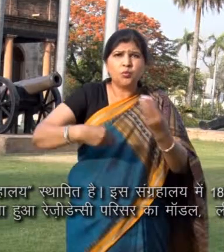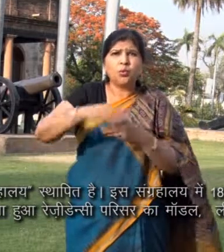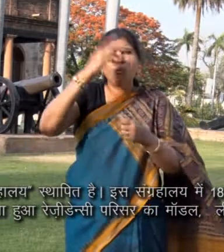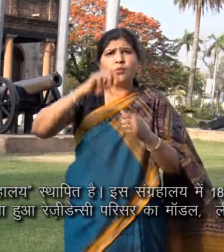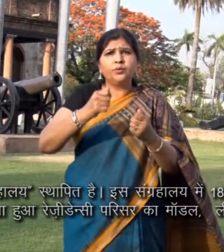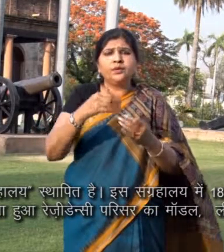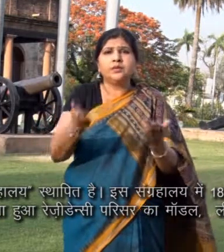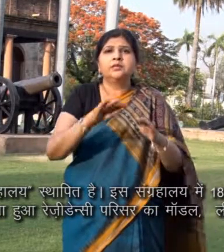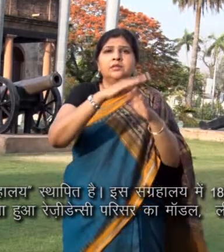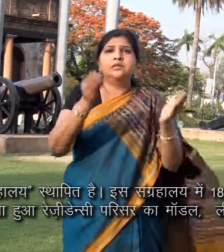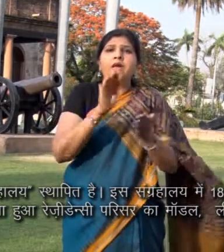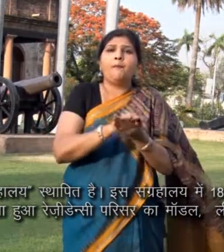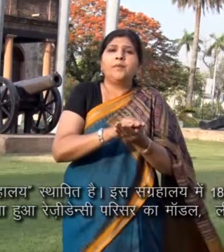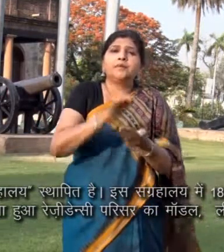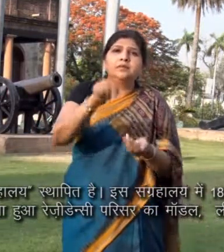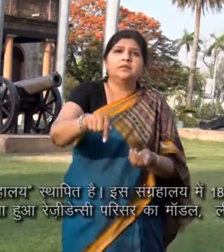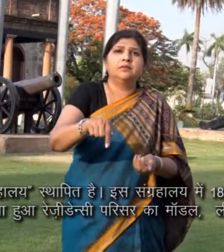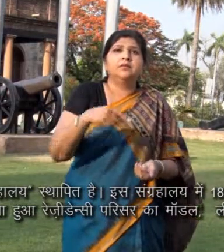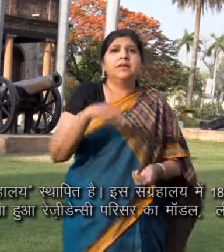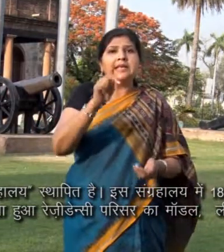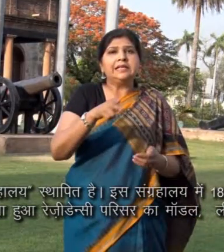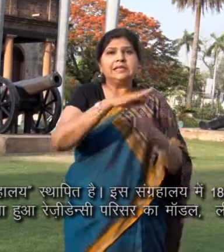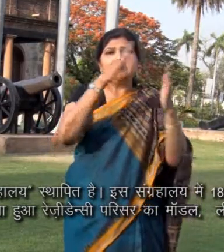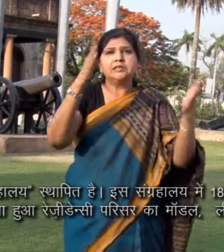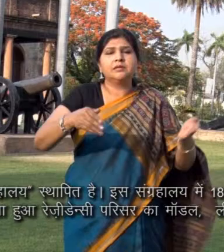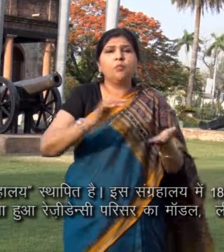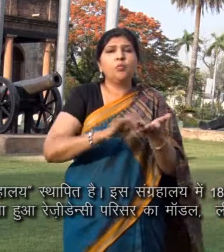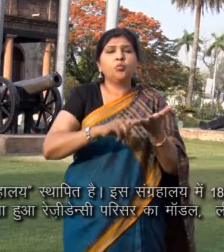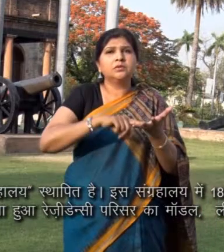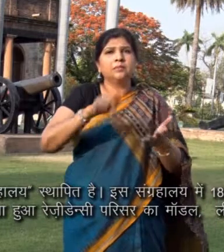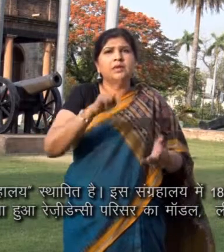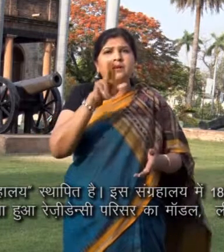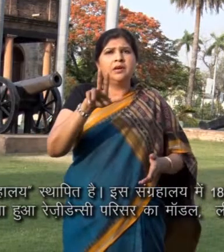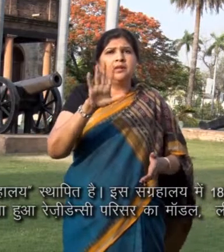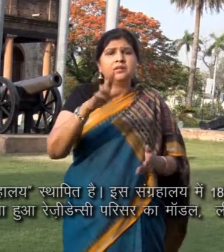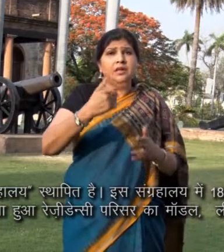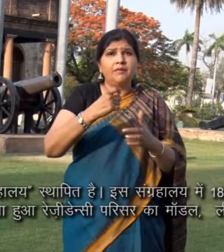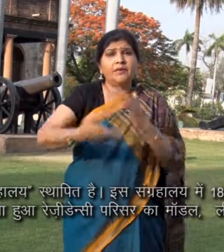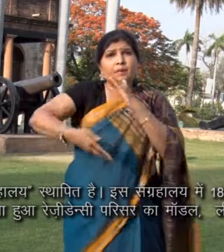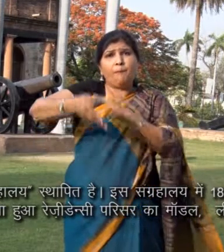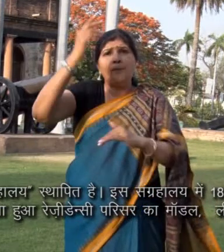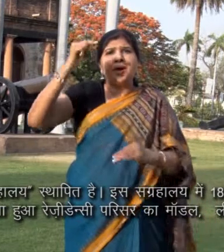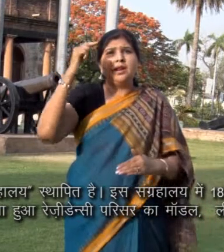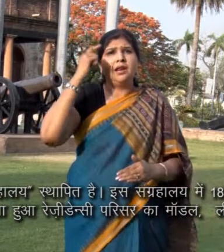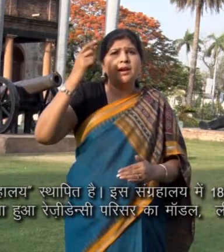इस संग्रहालय में 1857 से पूर्व की स्थिति दर्शाता हुआ रेजिडेंसी परिसर का